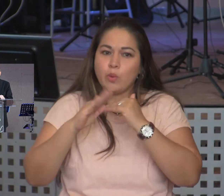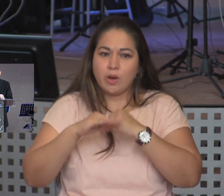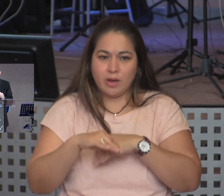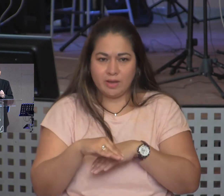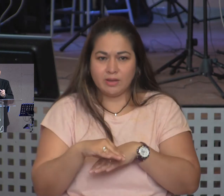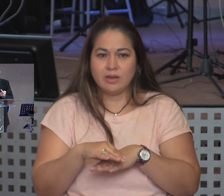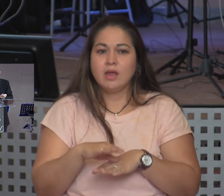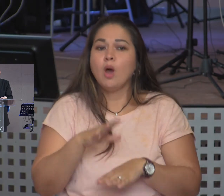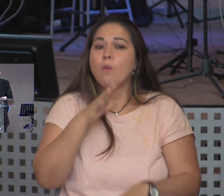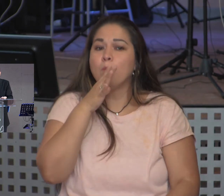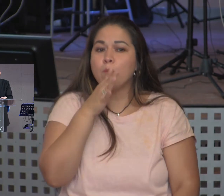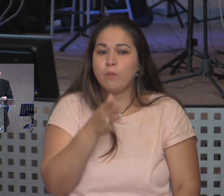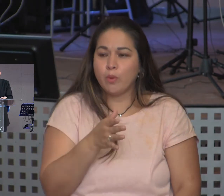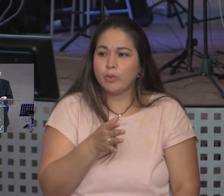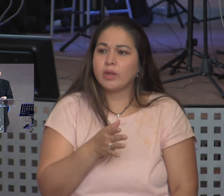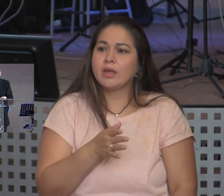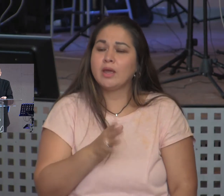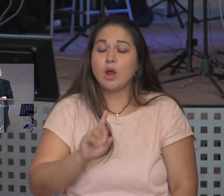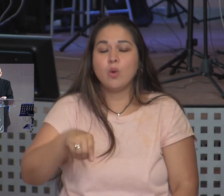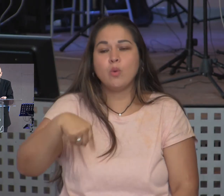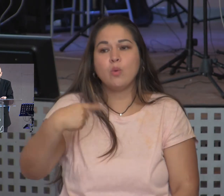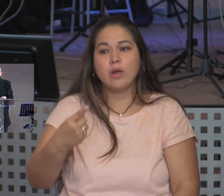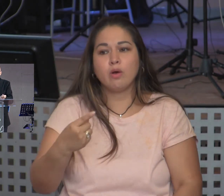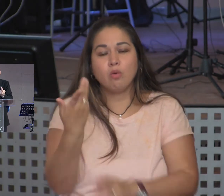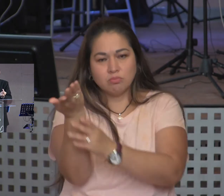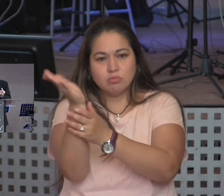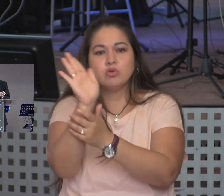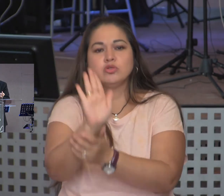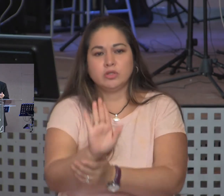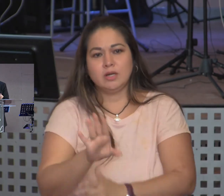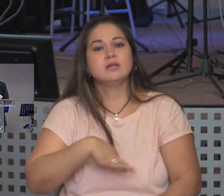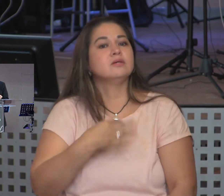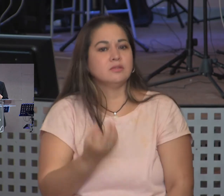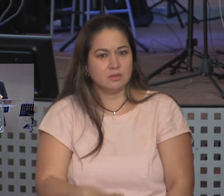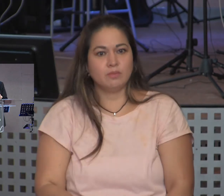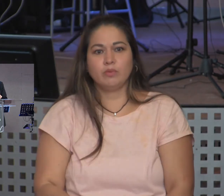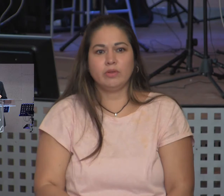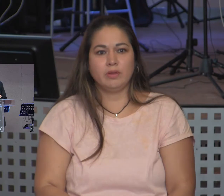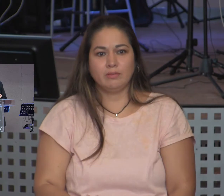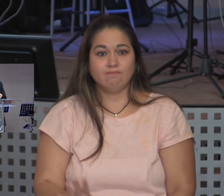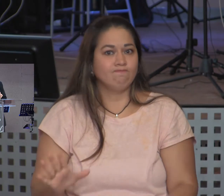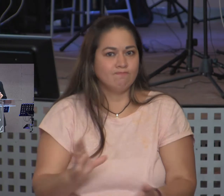salir a la luz. ¿Cómo se va a dar eso?